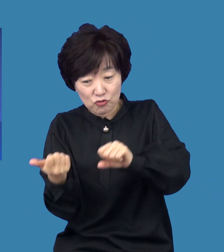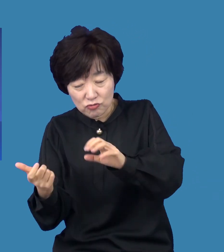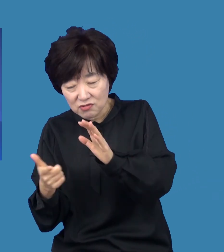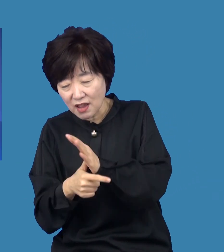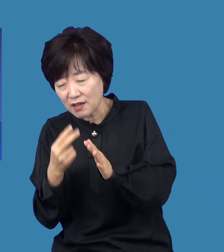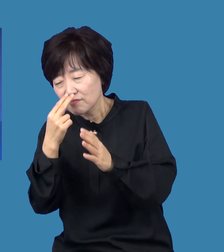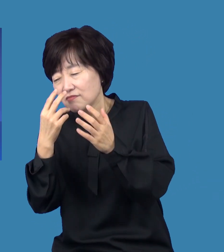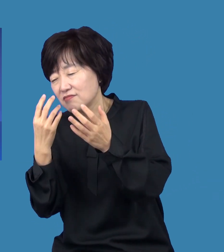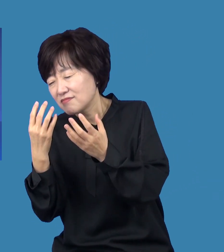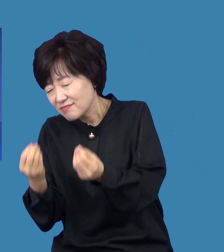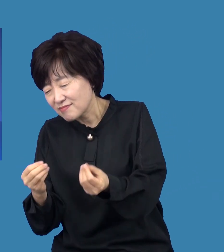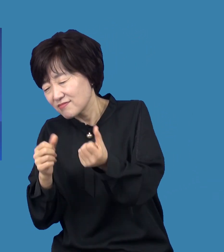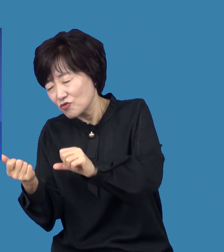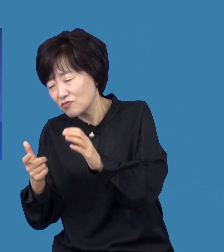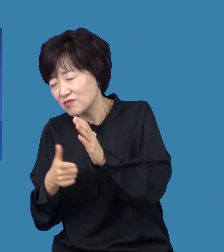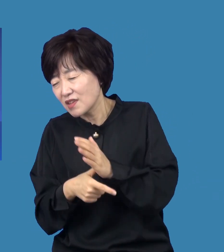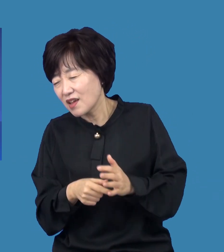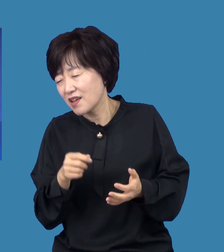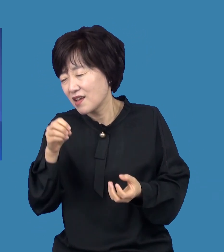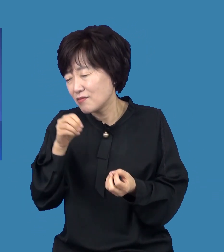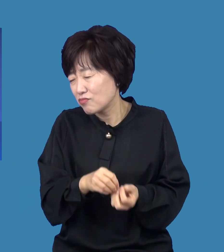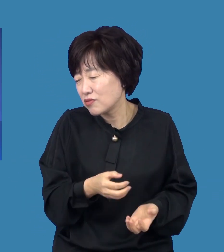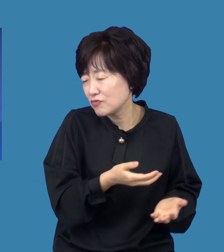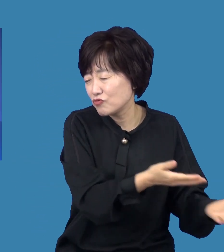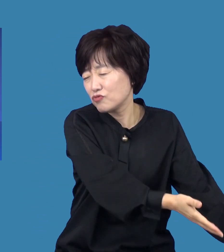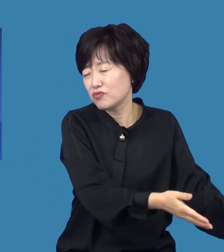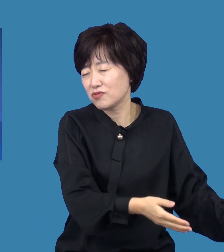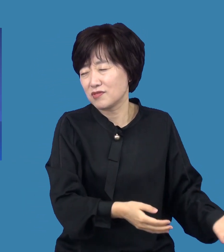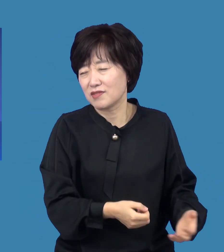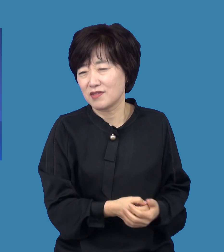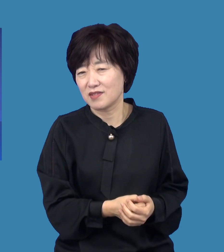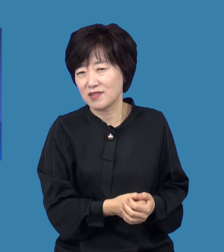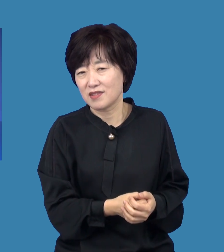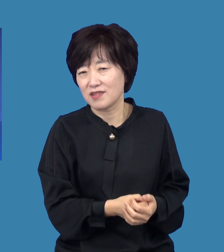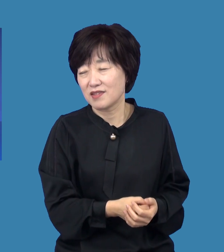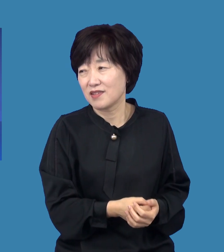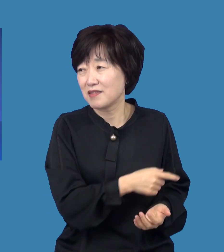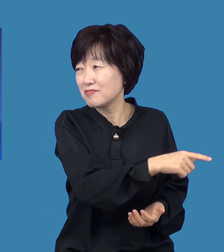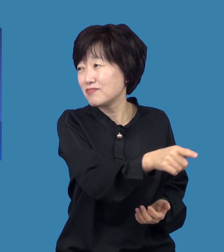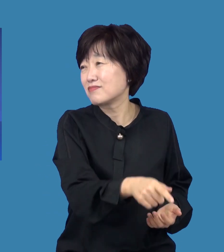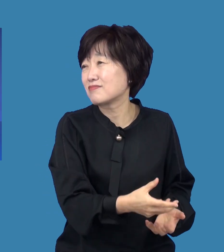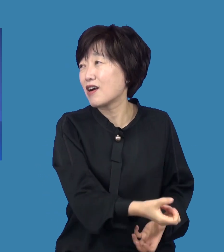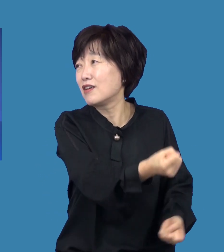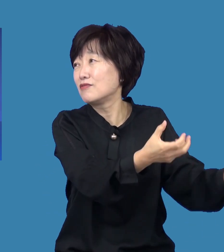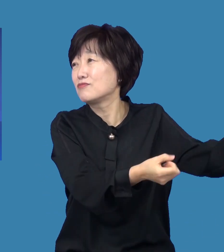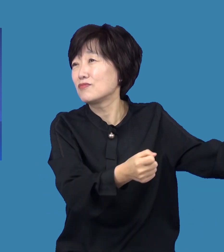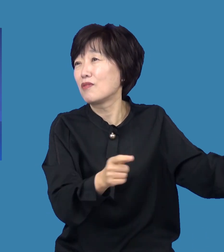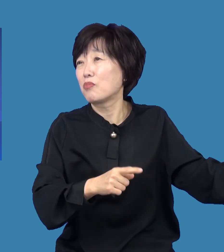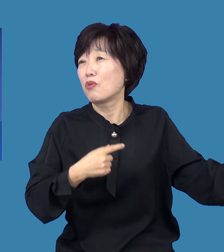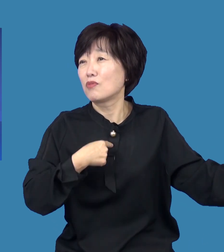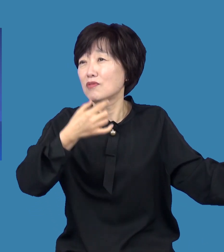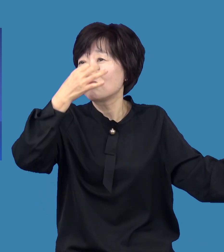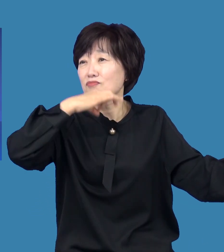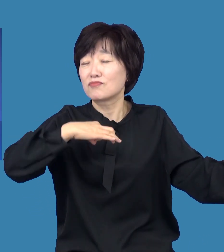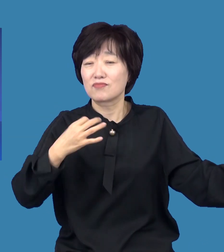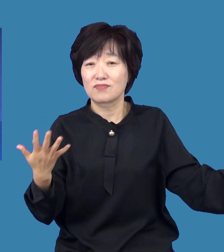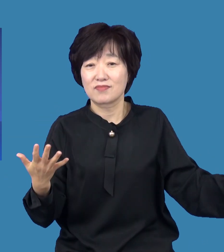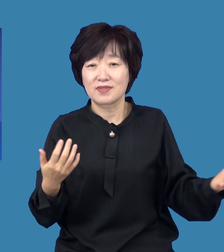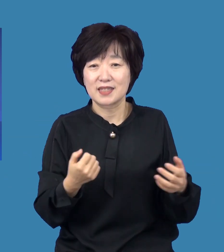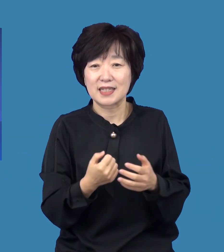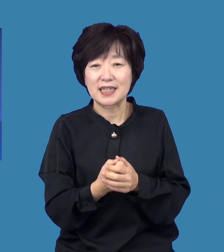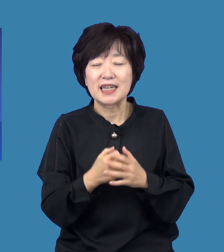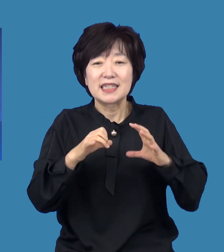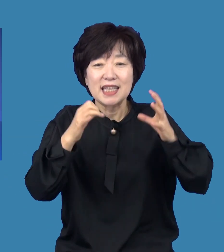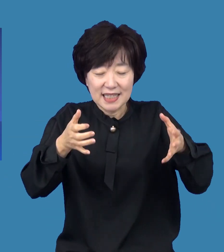거야. 자기 뒤에 있을 사람, 그러니까 엄한 놈 좋은 일 한 거라는 거죠. 그래서 이 세상에 올 때 빈손으로